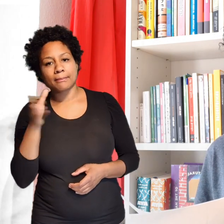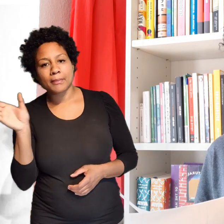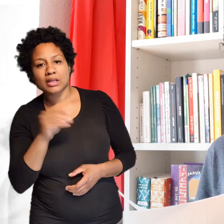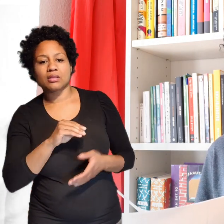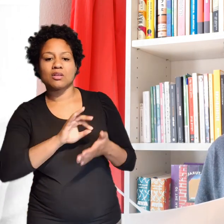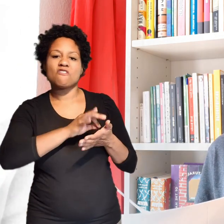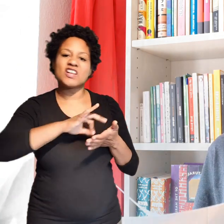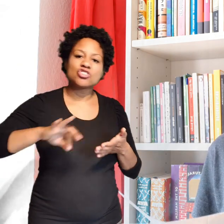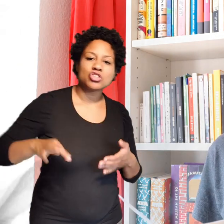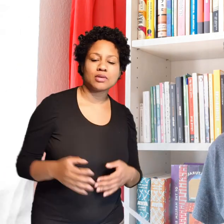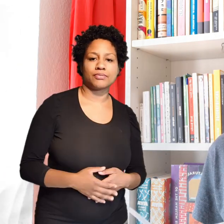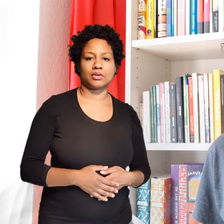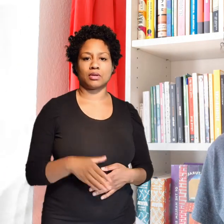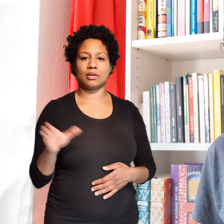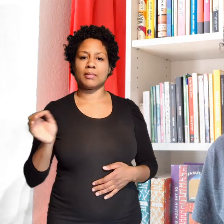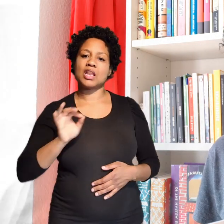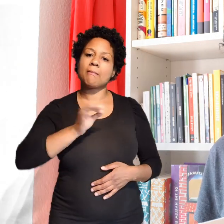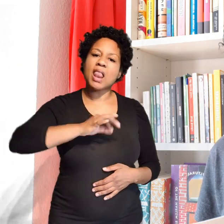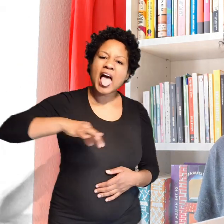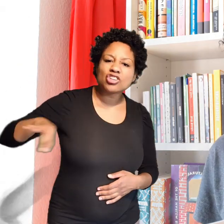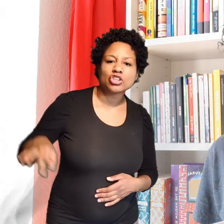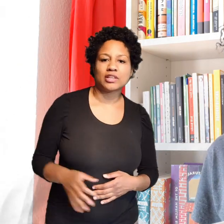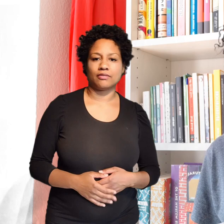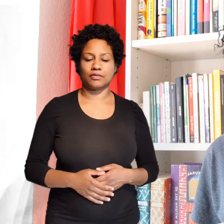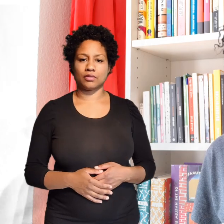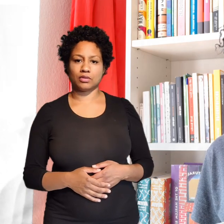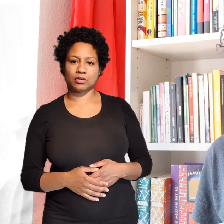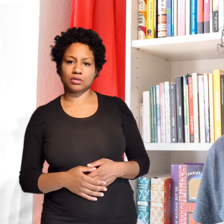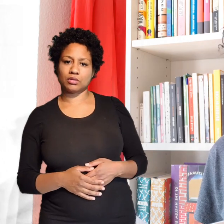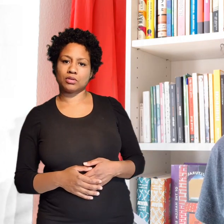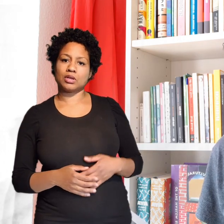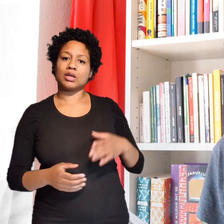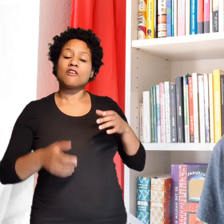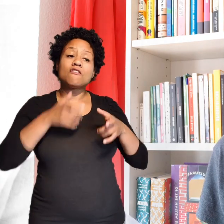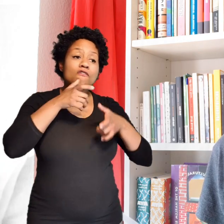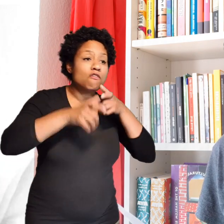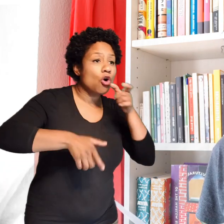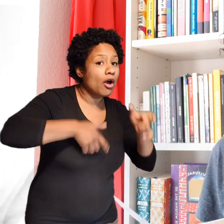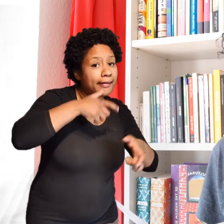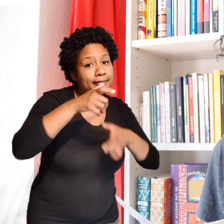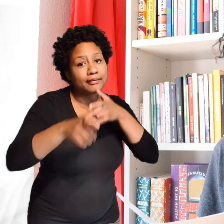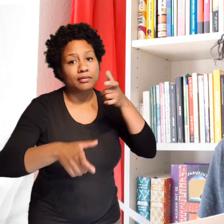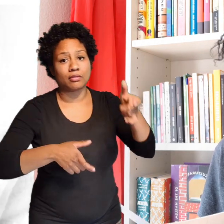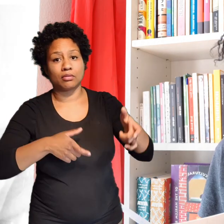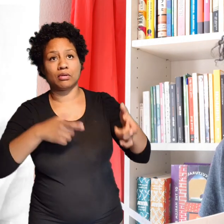mit Bleistift, in Wort, in Gesang.